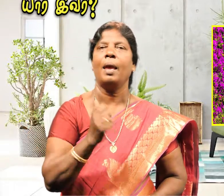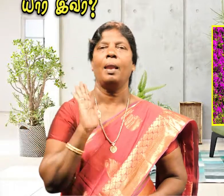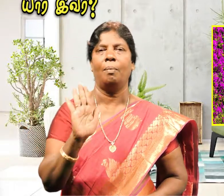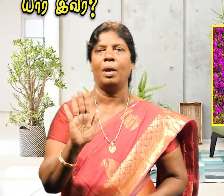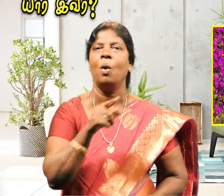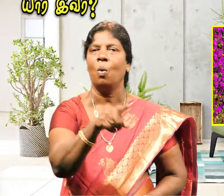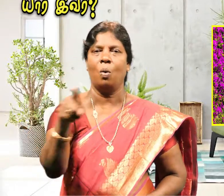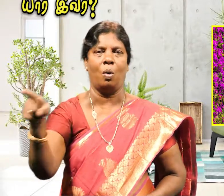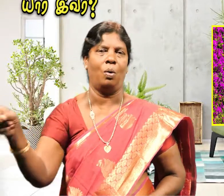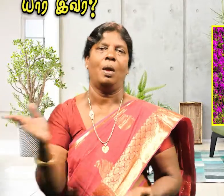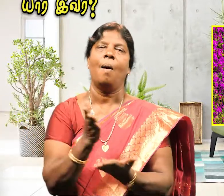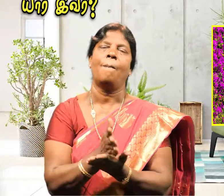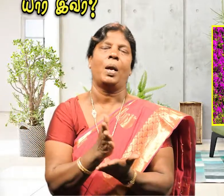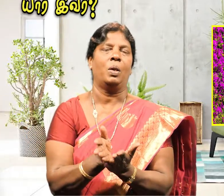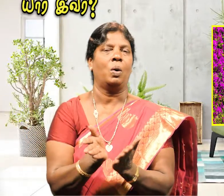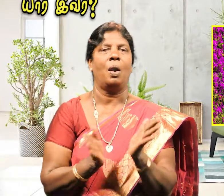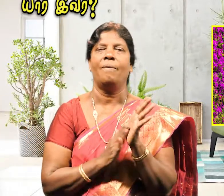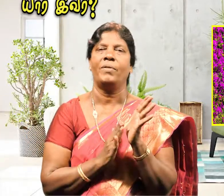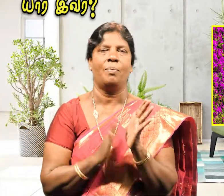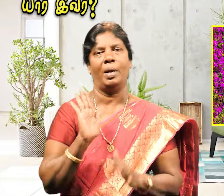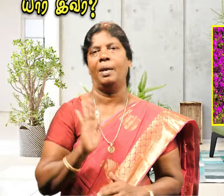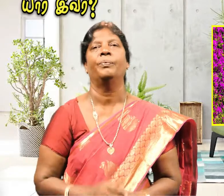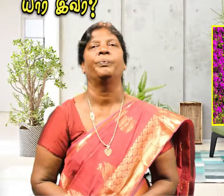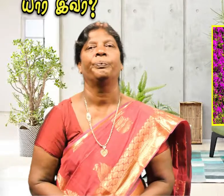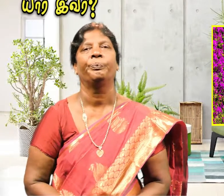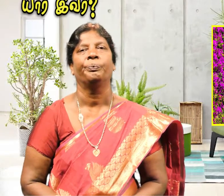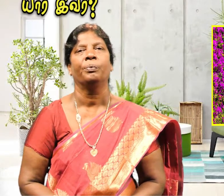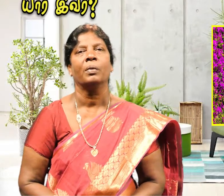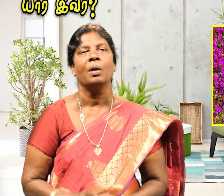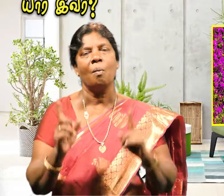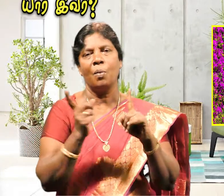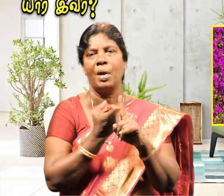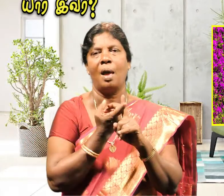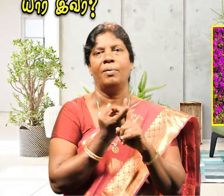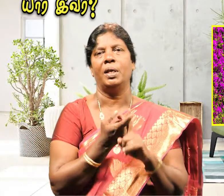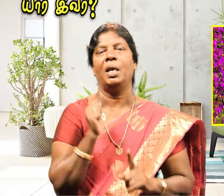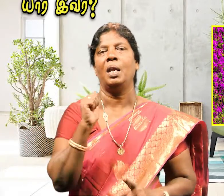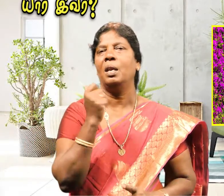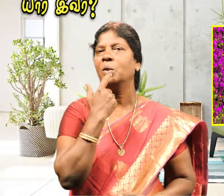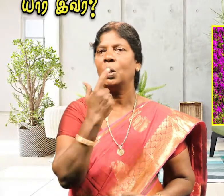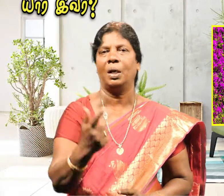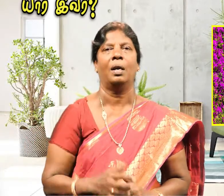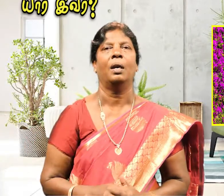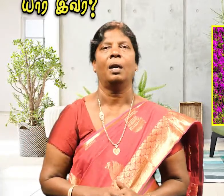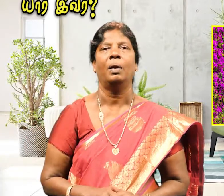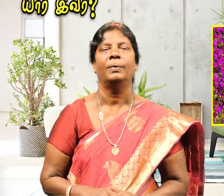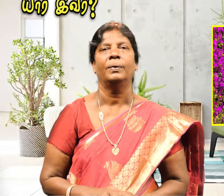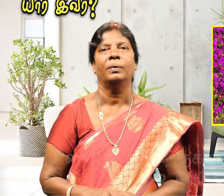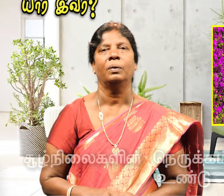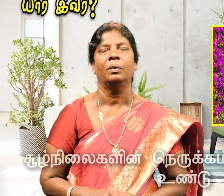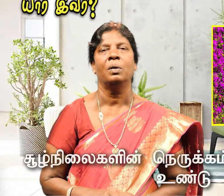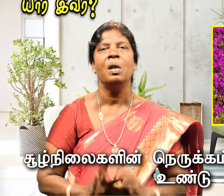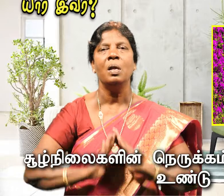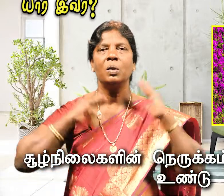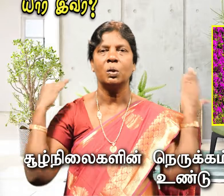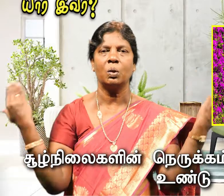ஆலோசனை என்னவென்பதை உங்களோடு கூட நான் பகிர்ந்து கொள்ள தீர்மானிக்கிறேன். முதலாவது அவர் என்ன சொல்லுகிறார் என்றால்,